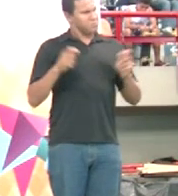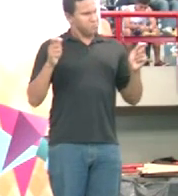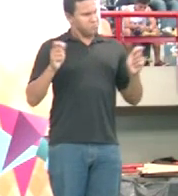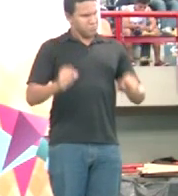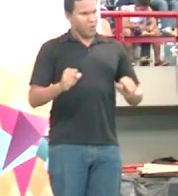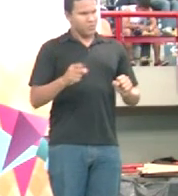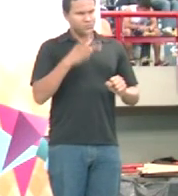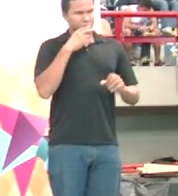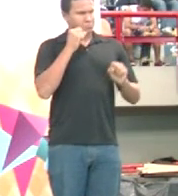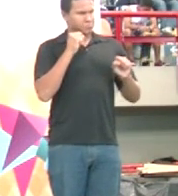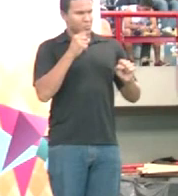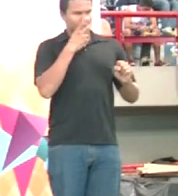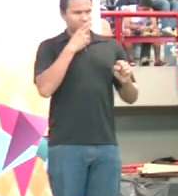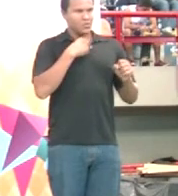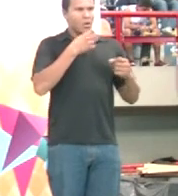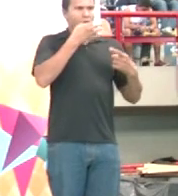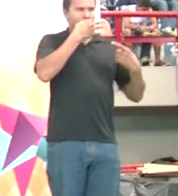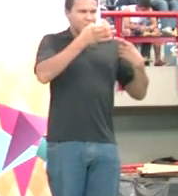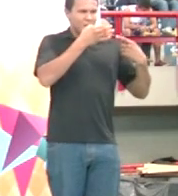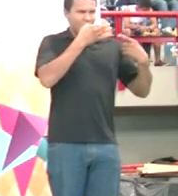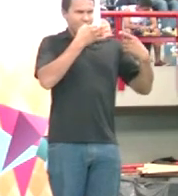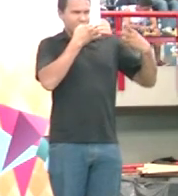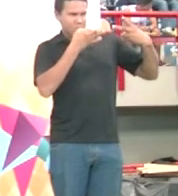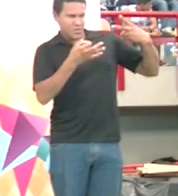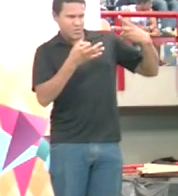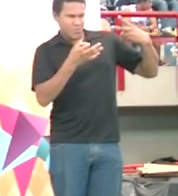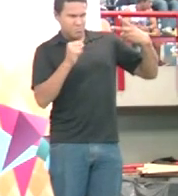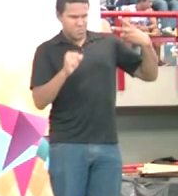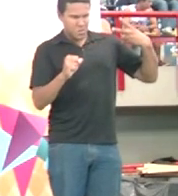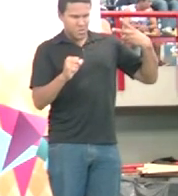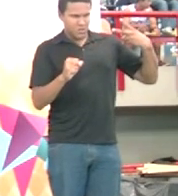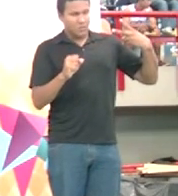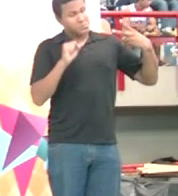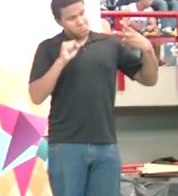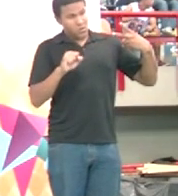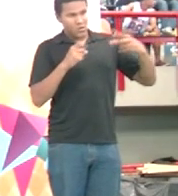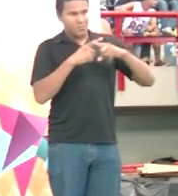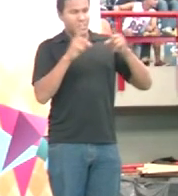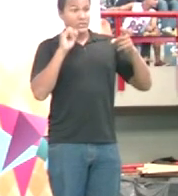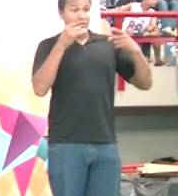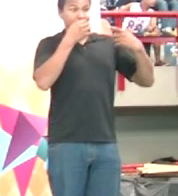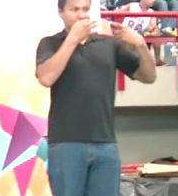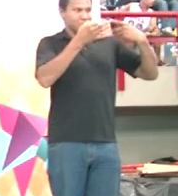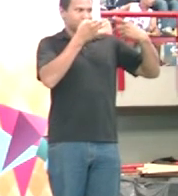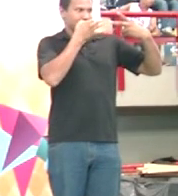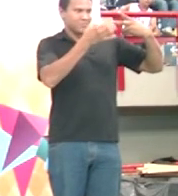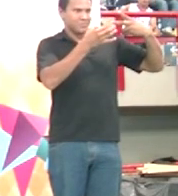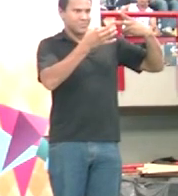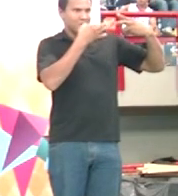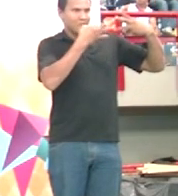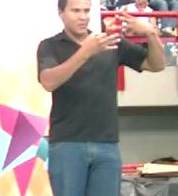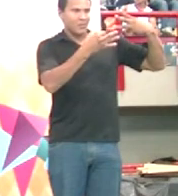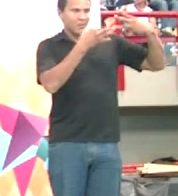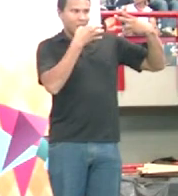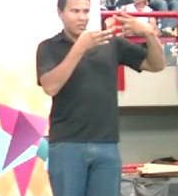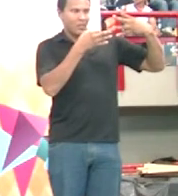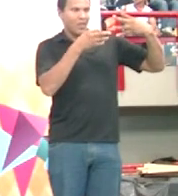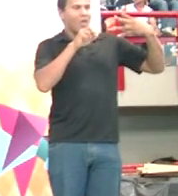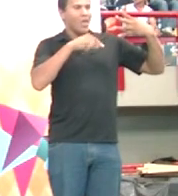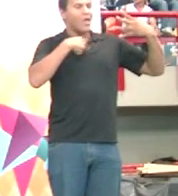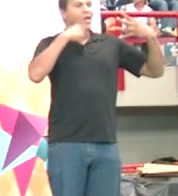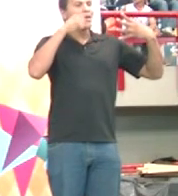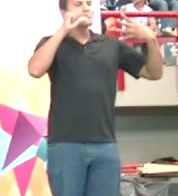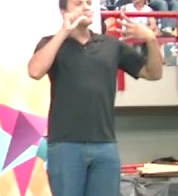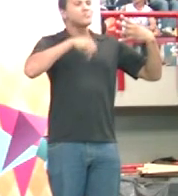Pode, mas você sabe, se der 2, 3 opiniões, lá no desenvolvimento você vai ter mais trabalho a desenvolver. Tá certo?